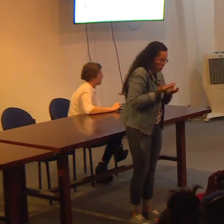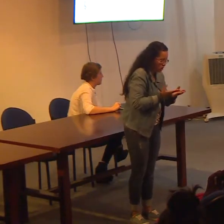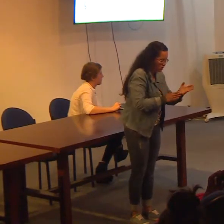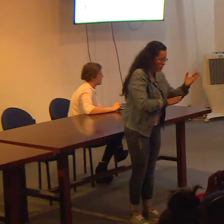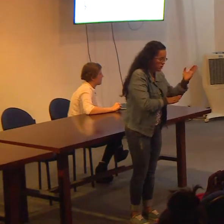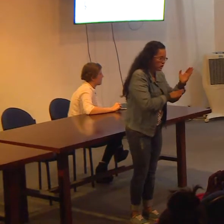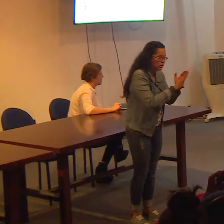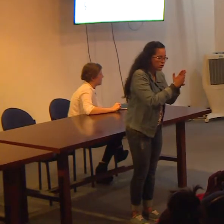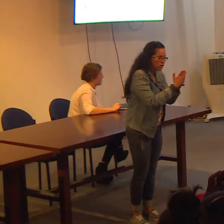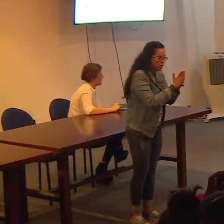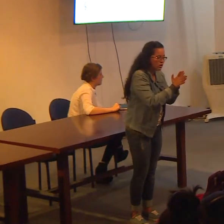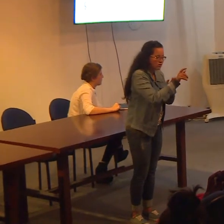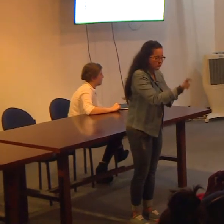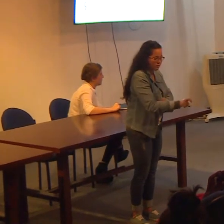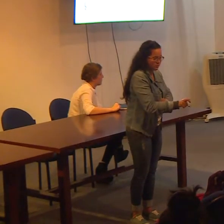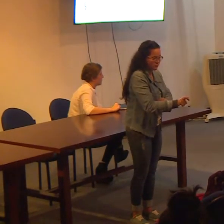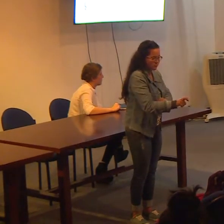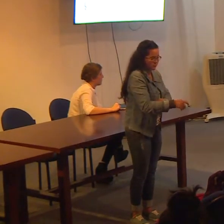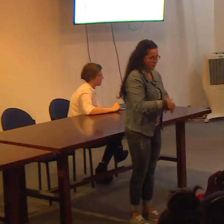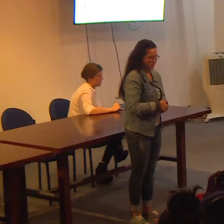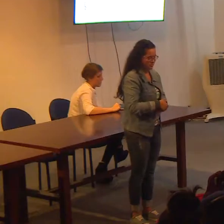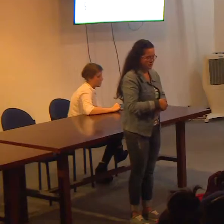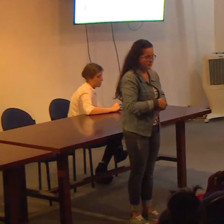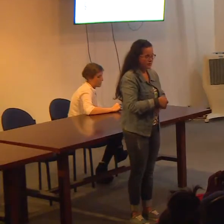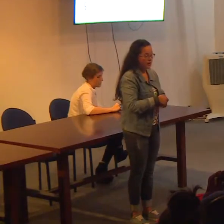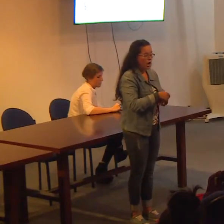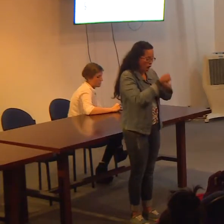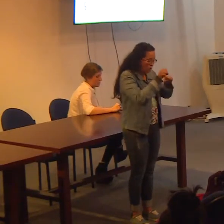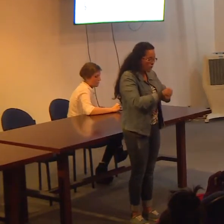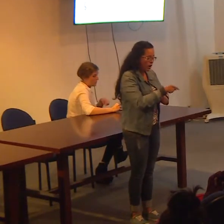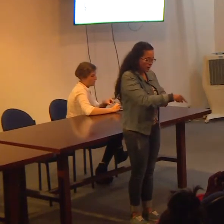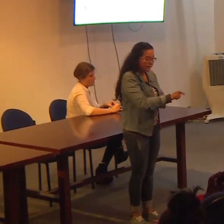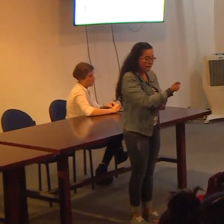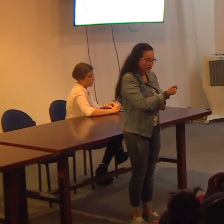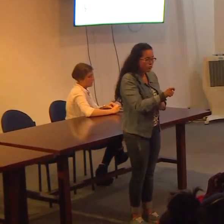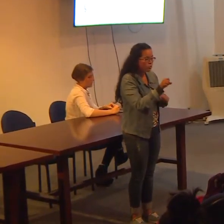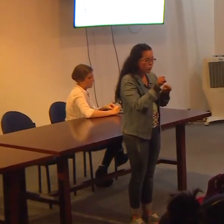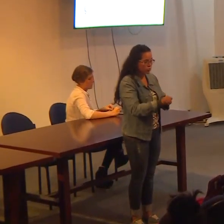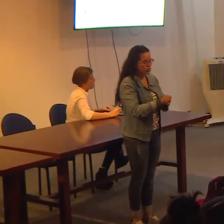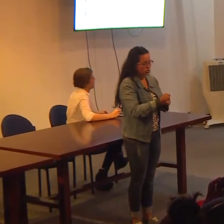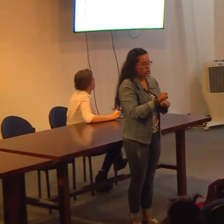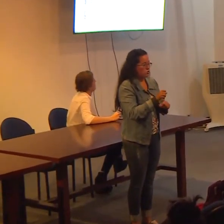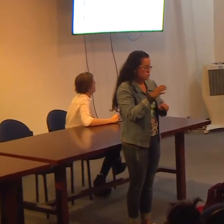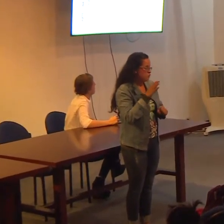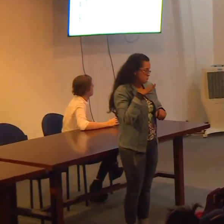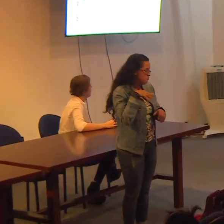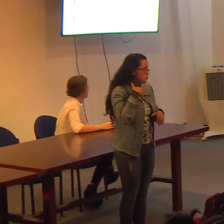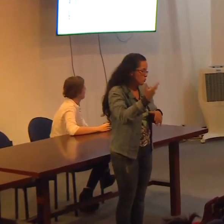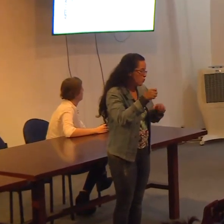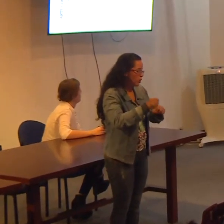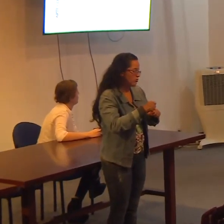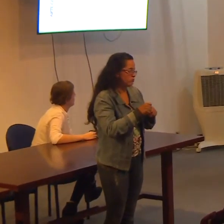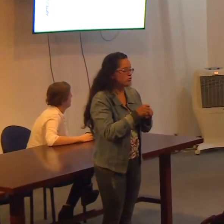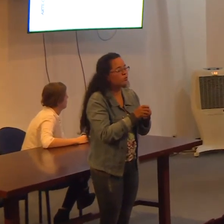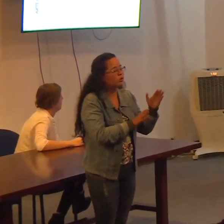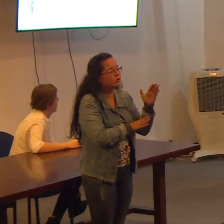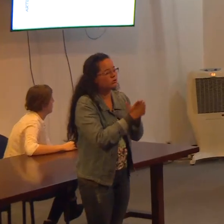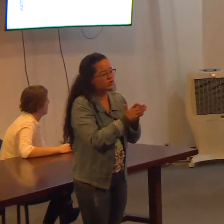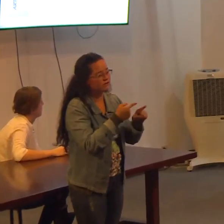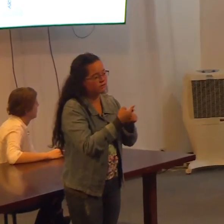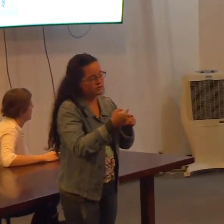desarrollo como persona y así poderles permitir a los sujetos desempeñarse en diferentes actividades. Aquí